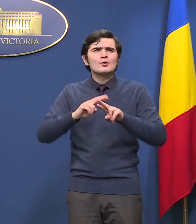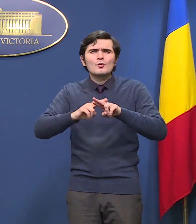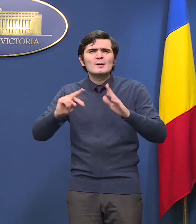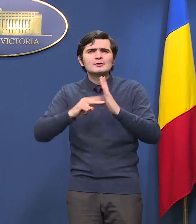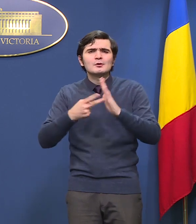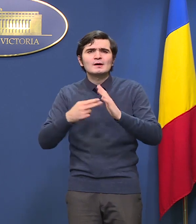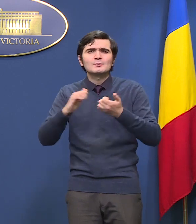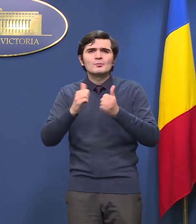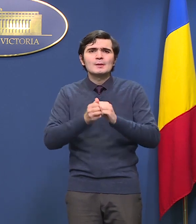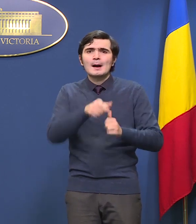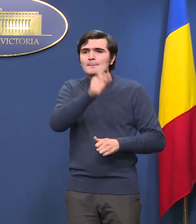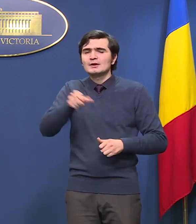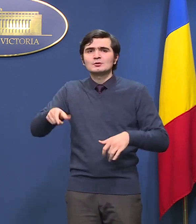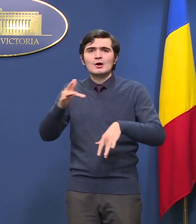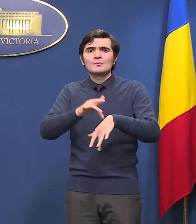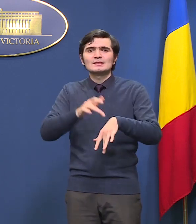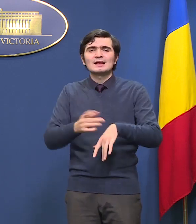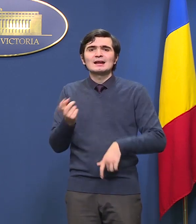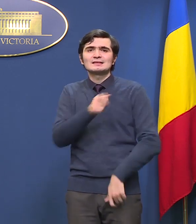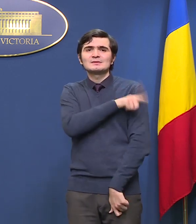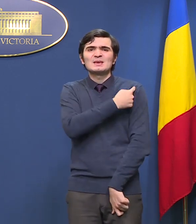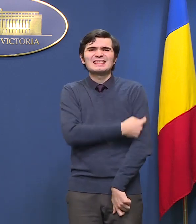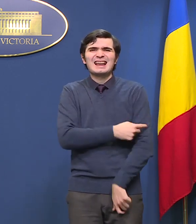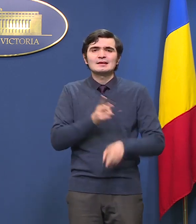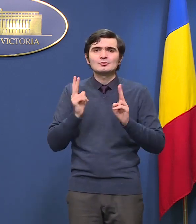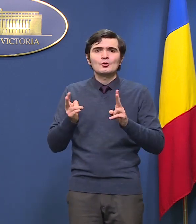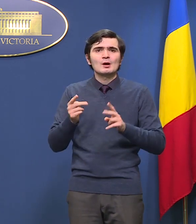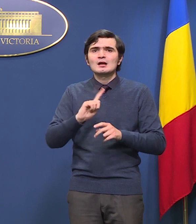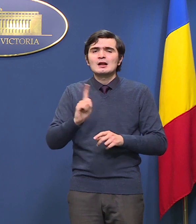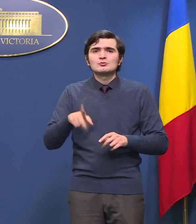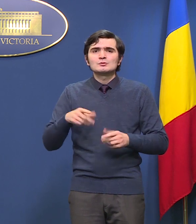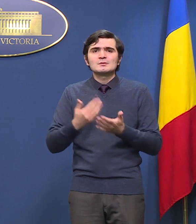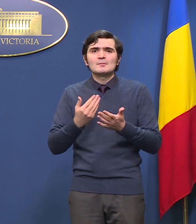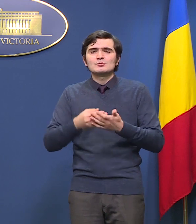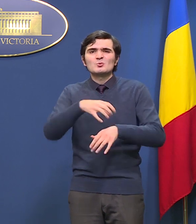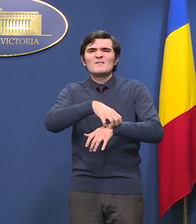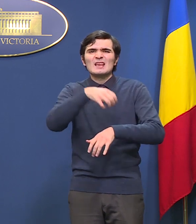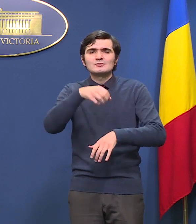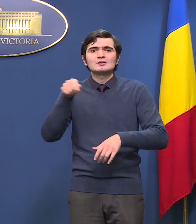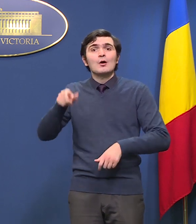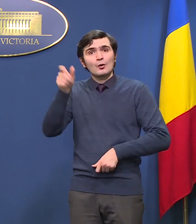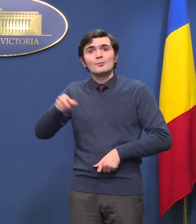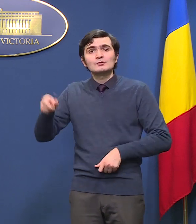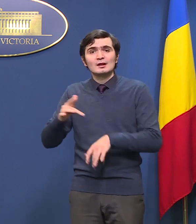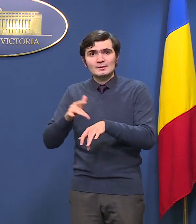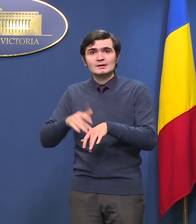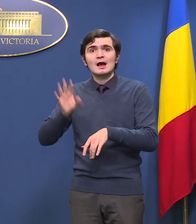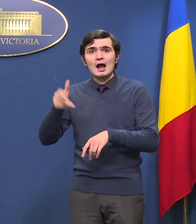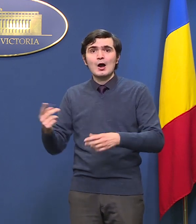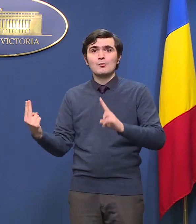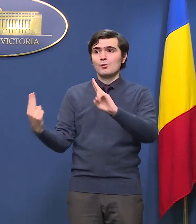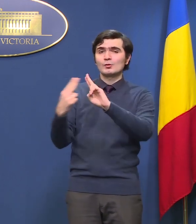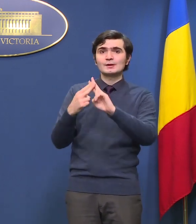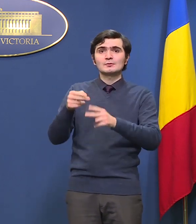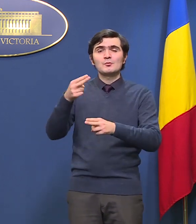personalului medical din spitalele normale, neinfecțioase, acolo unde personalul medical intră în contact cu bolnavi fără